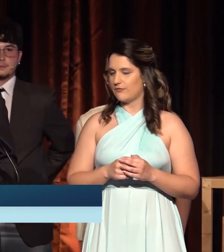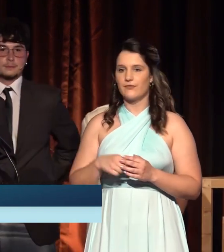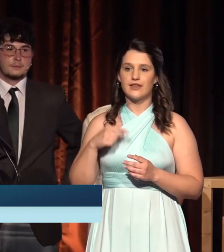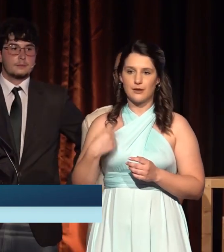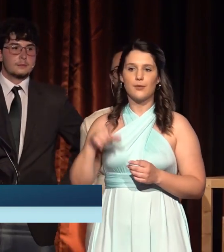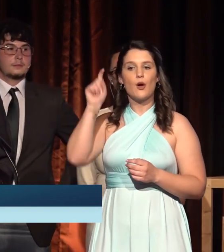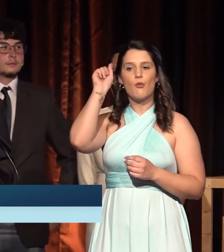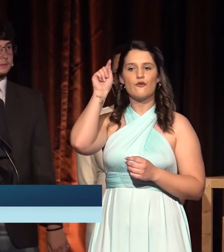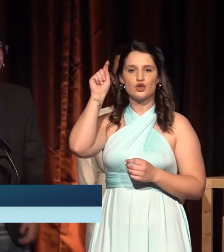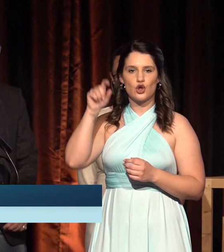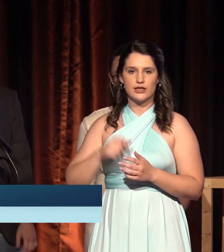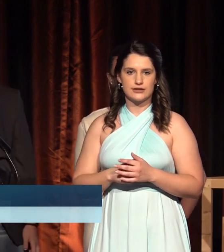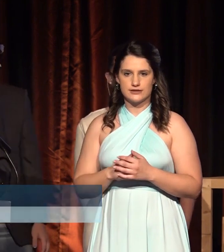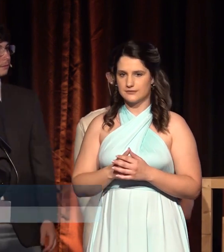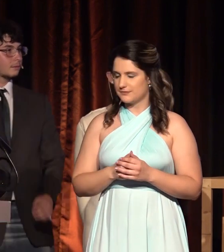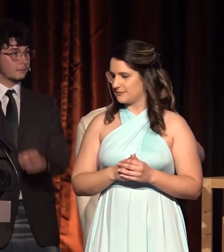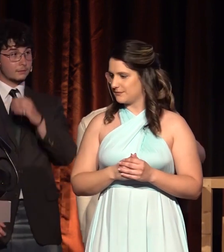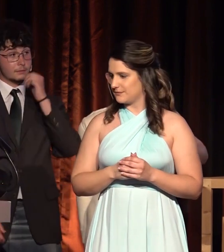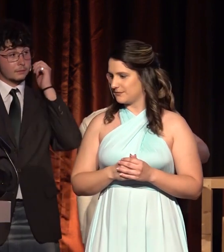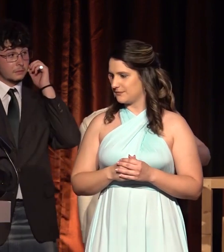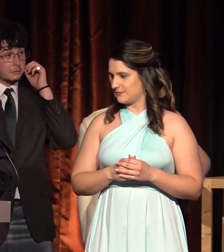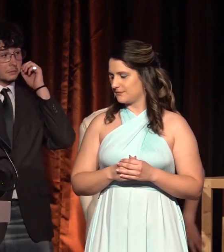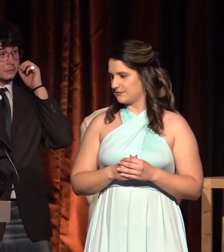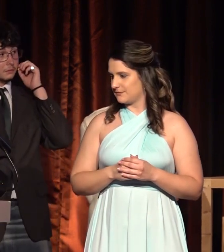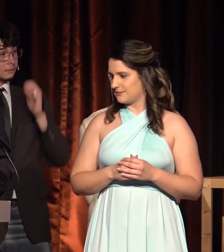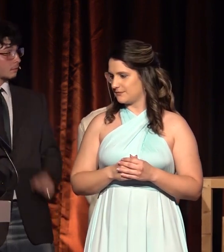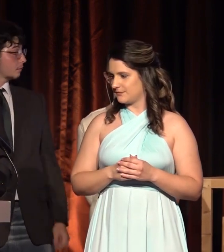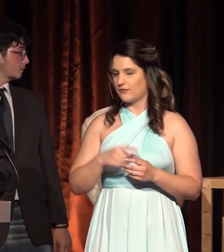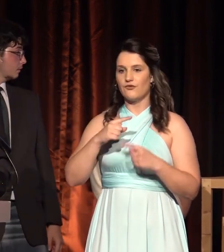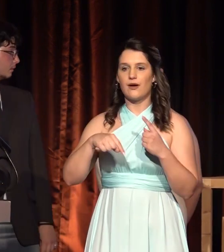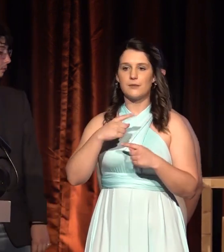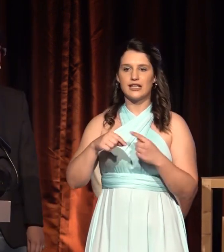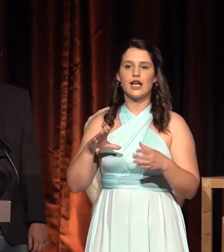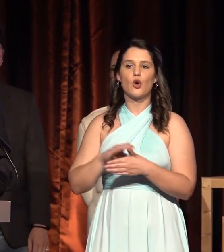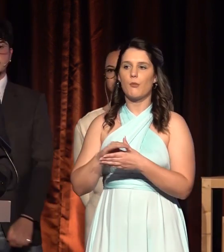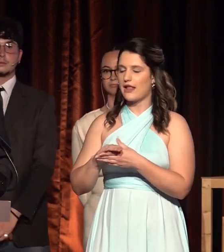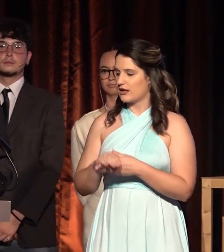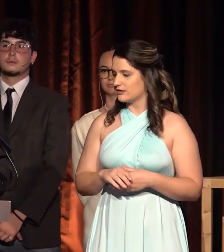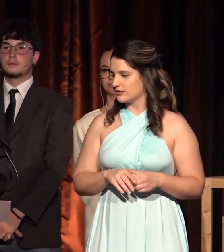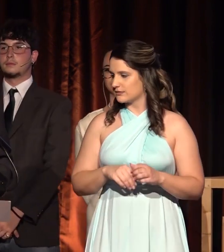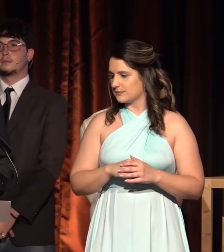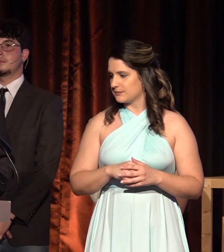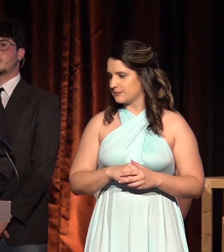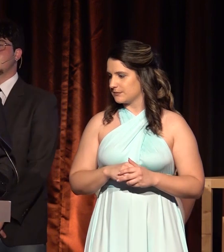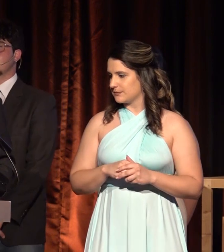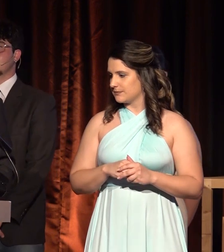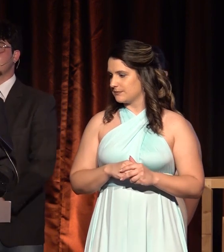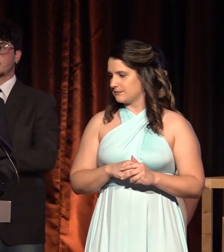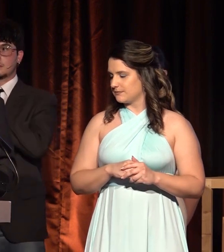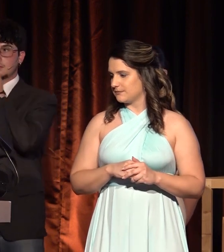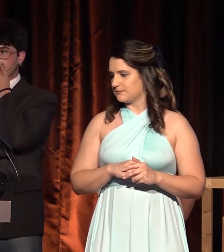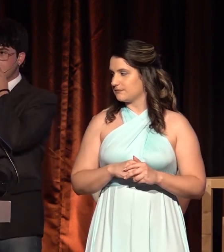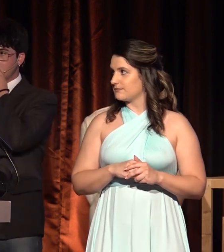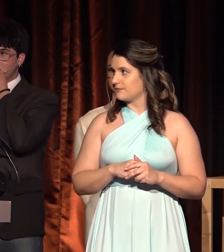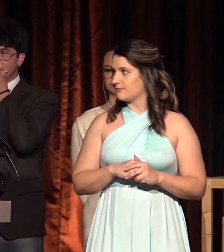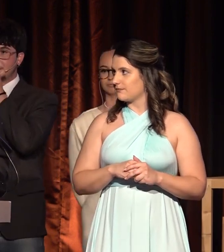el professorat de l'Institut Montsià i, com no, a totes les famílies i acompanyants dels alumnes que es van a graduar.